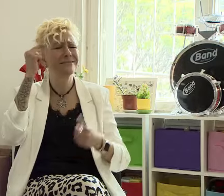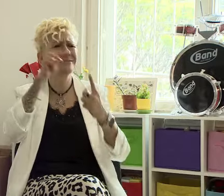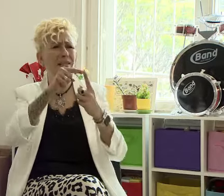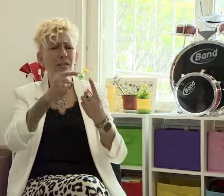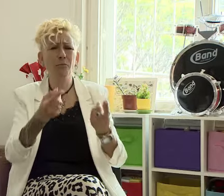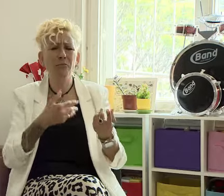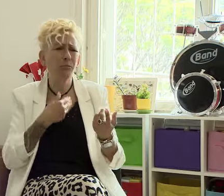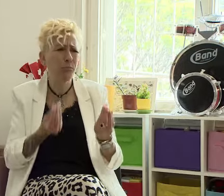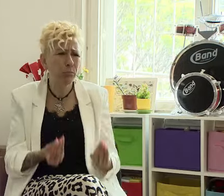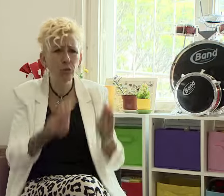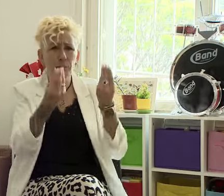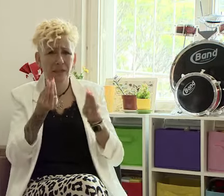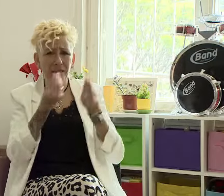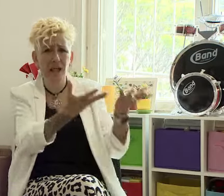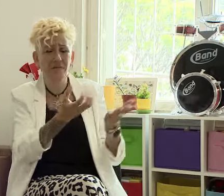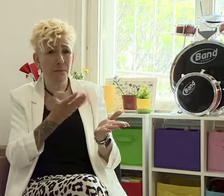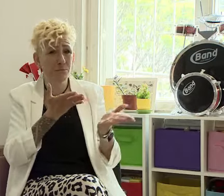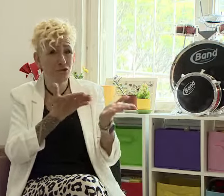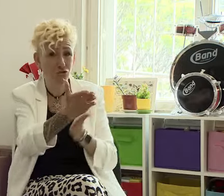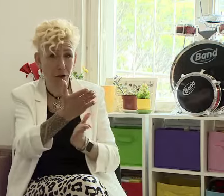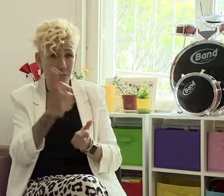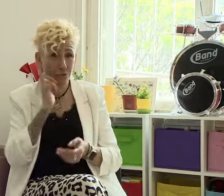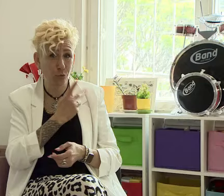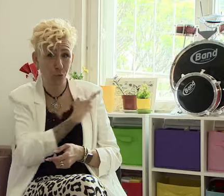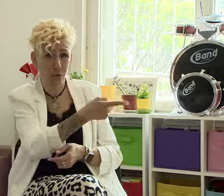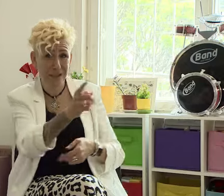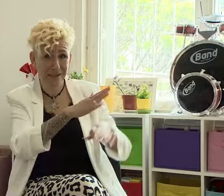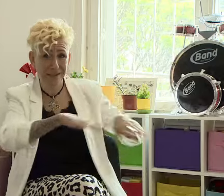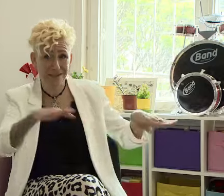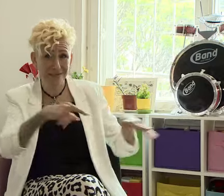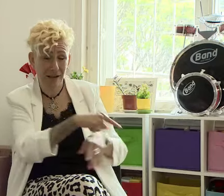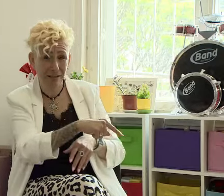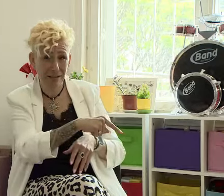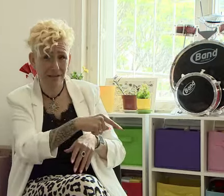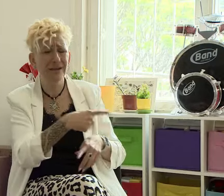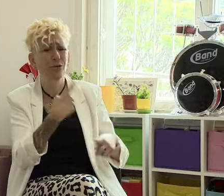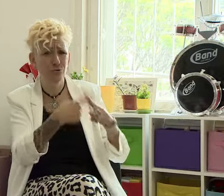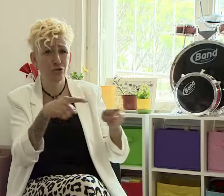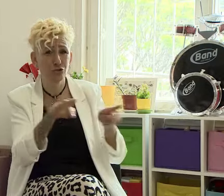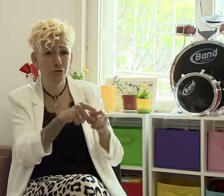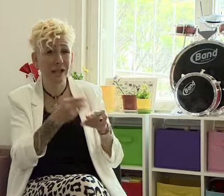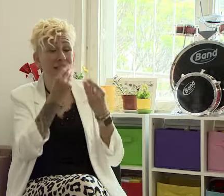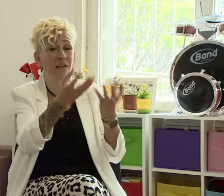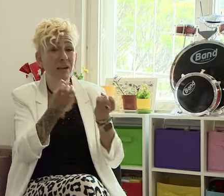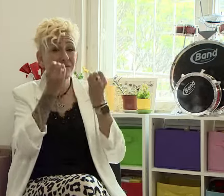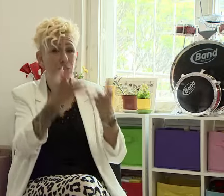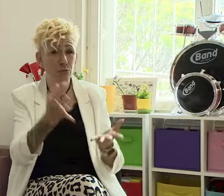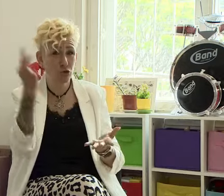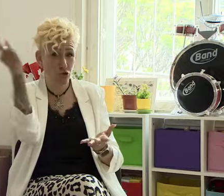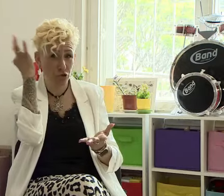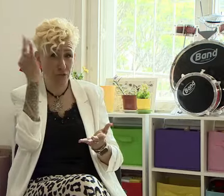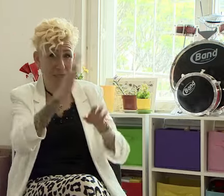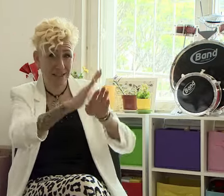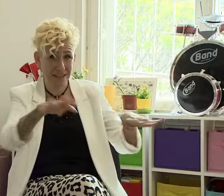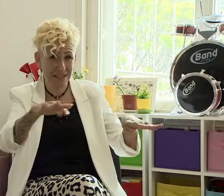знаем нещо важно. Важно е да се даде възможност на глухите и чуващите деца да научат и използват